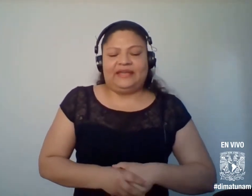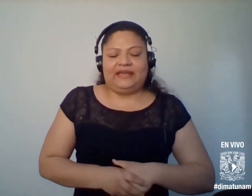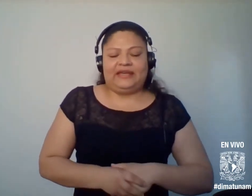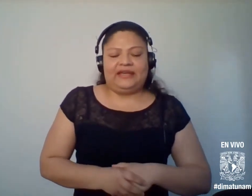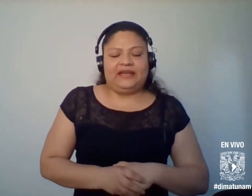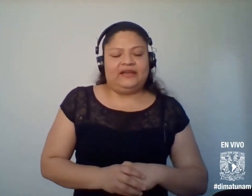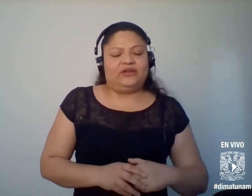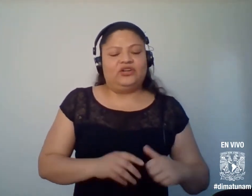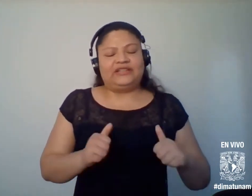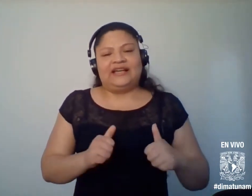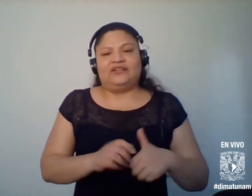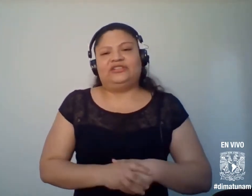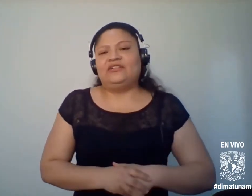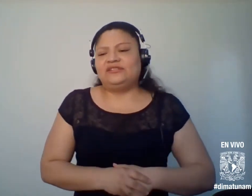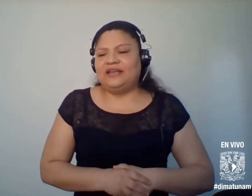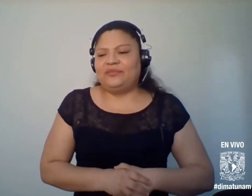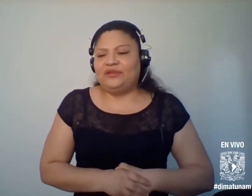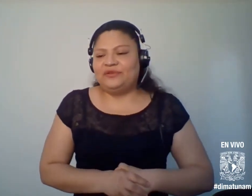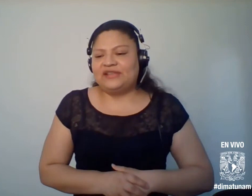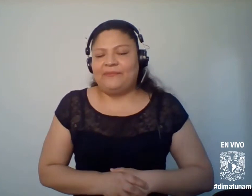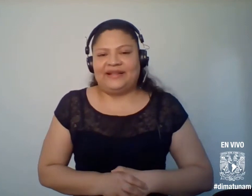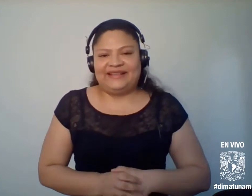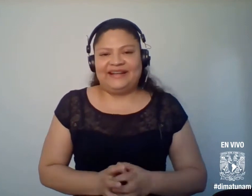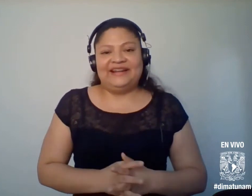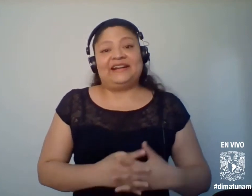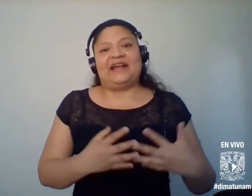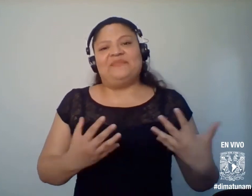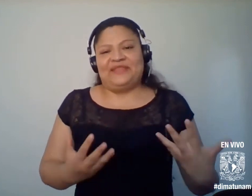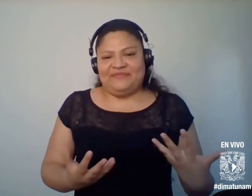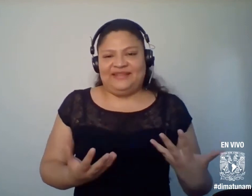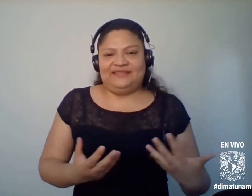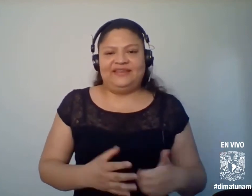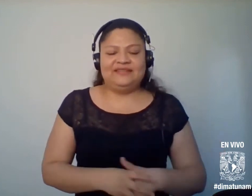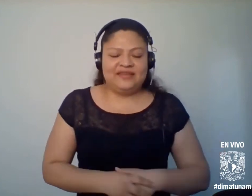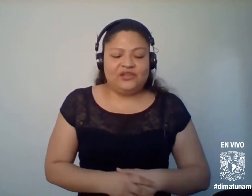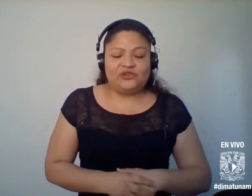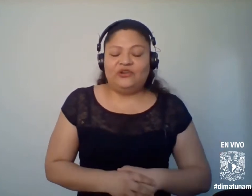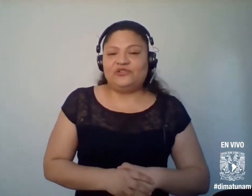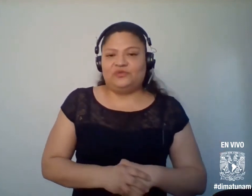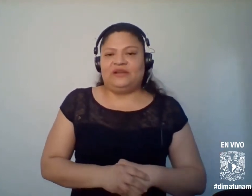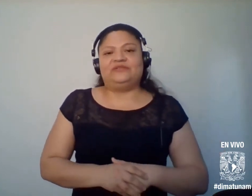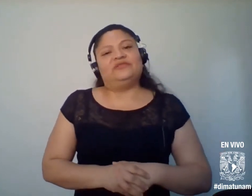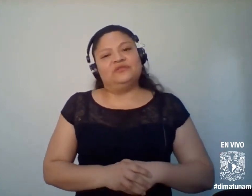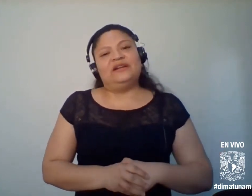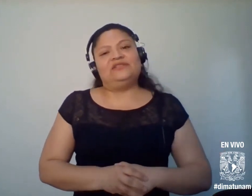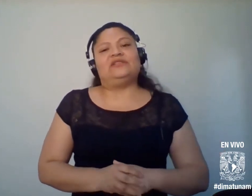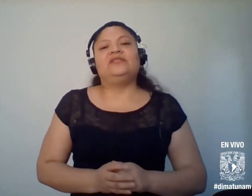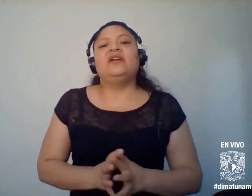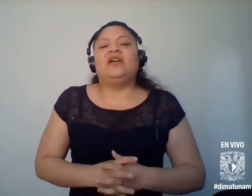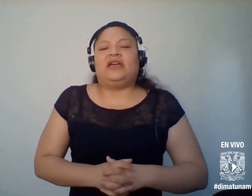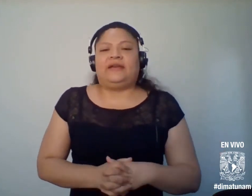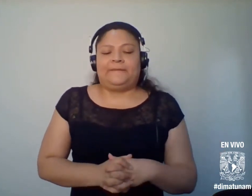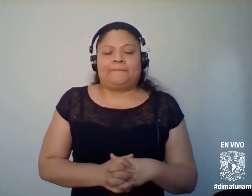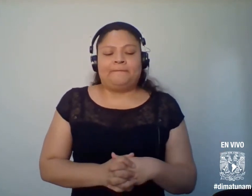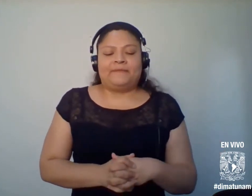Bueno, otra cosa que podemos aprender rápidamente son los números. Los números